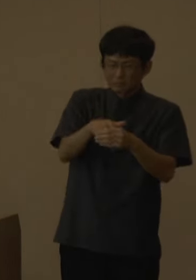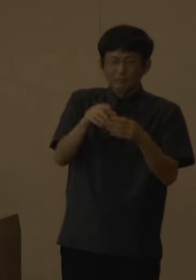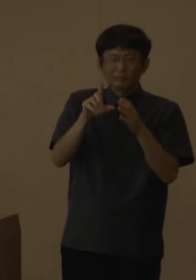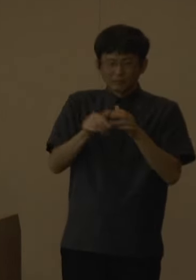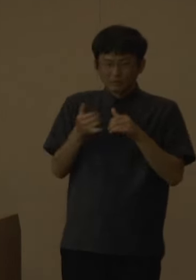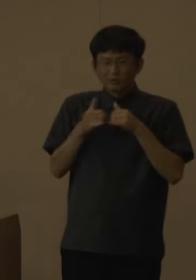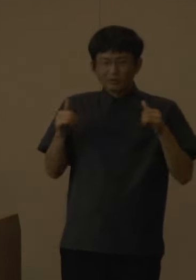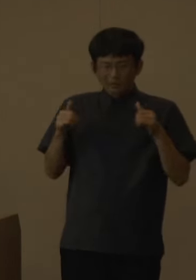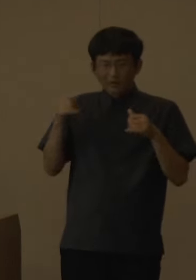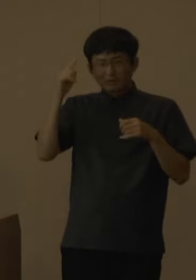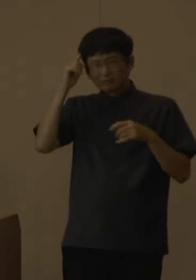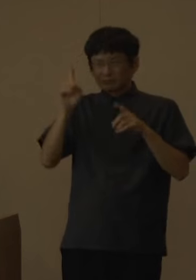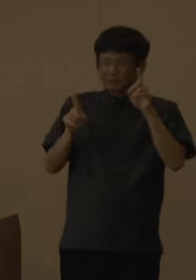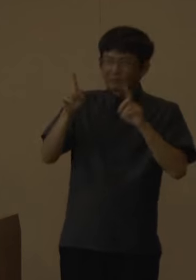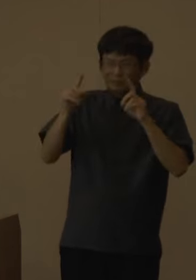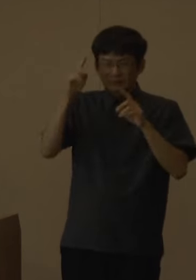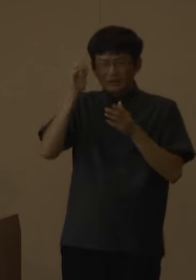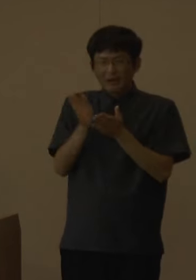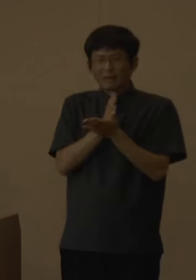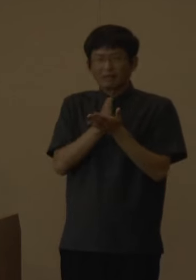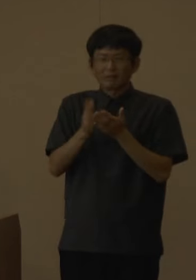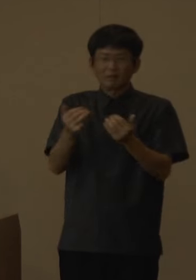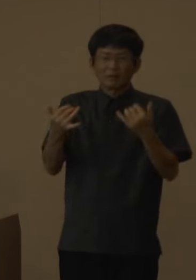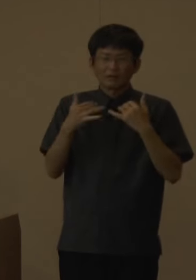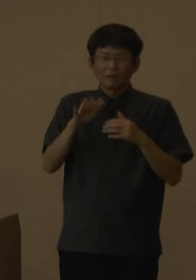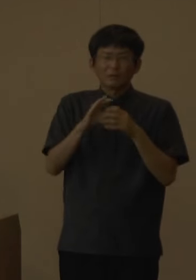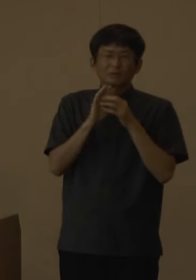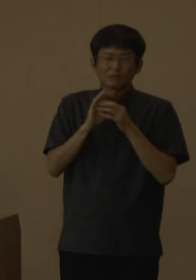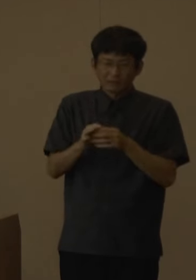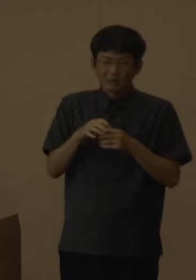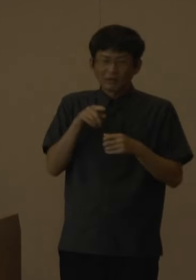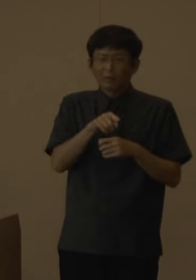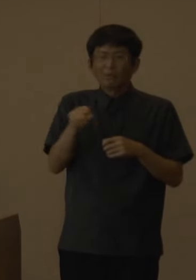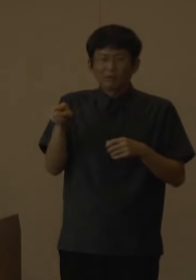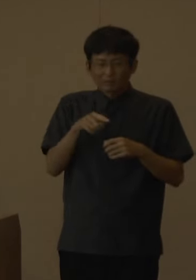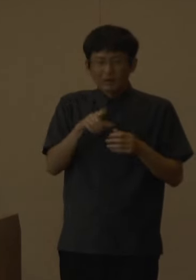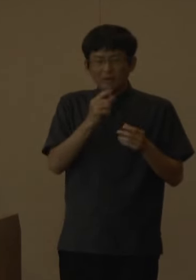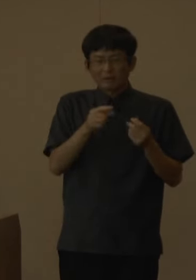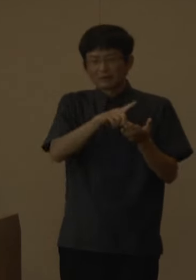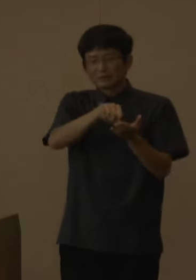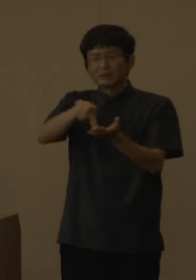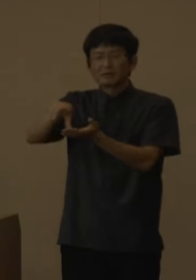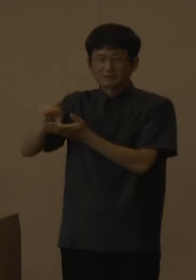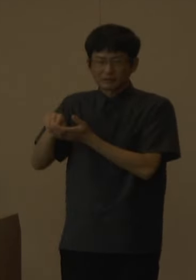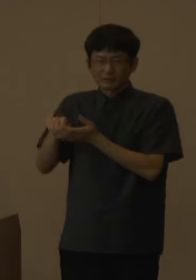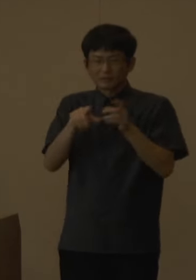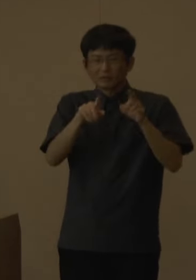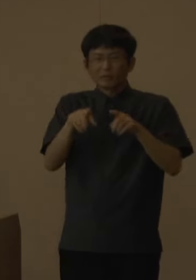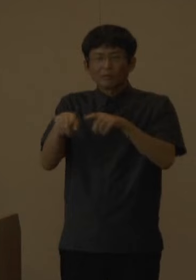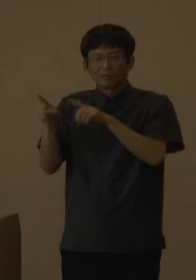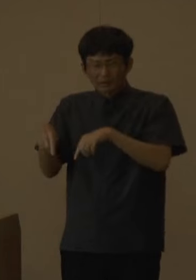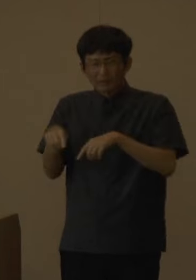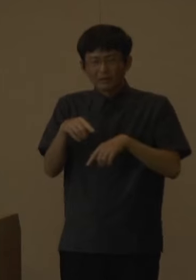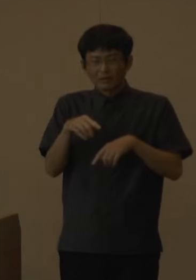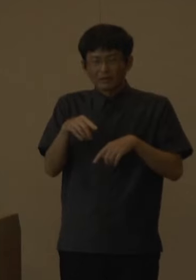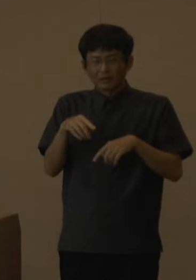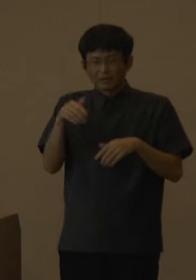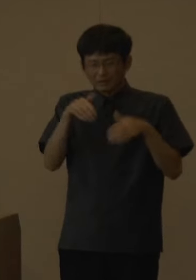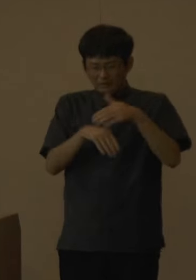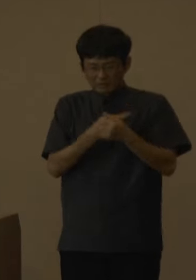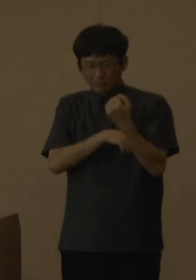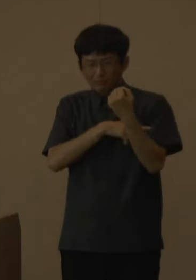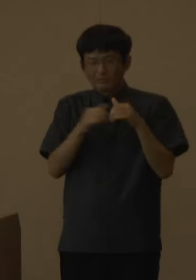動の判断につながっていくわけですから、そのことについては地域の方々の有権者の判断によるものであるということ